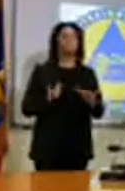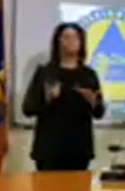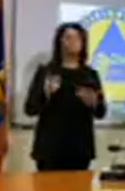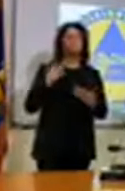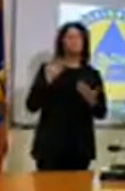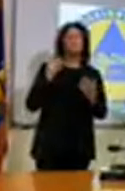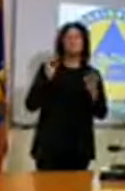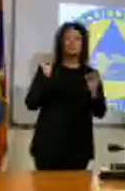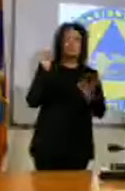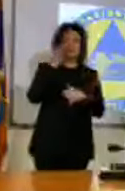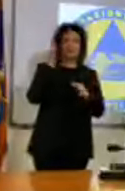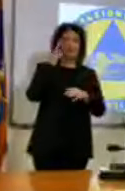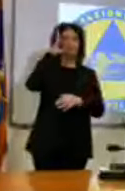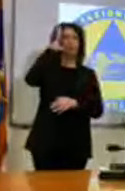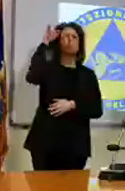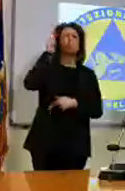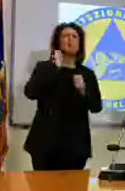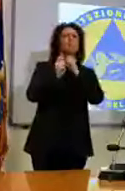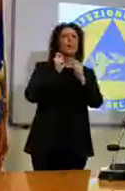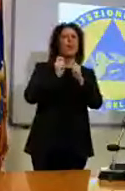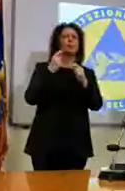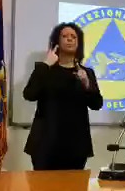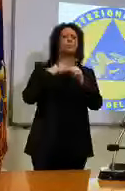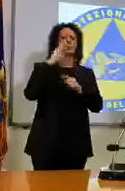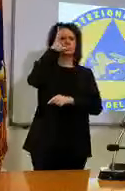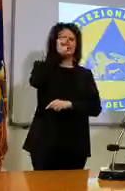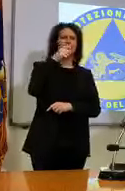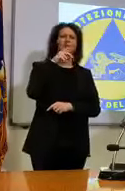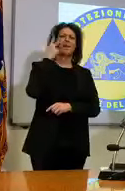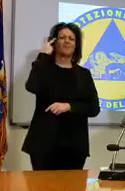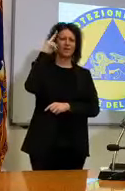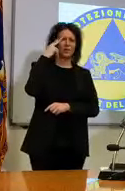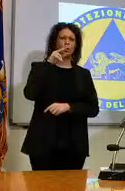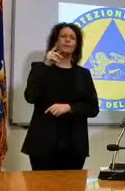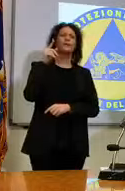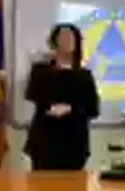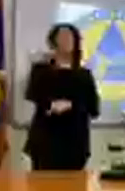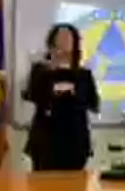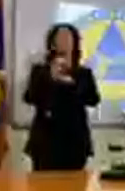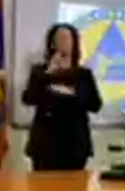di Padova e l'Università di Verona, perché c'è sia il professor Polvani che il professor Lippi,